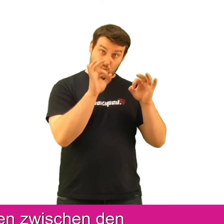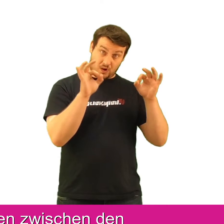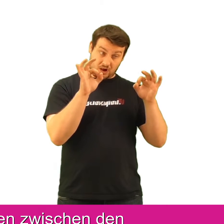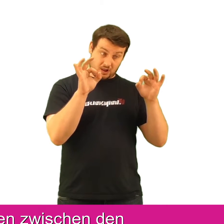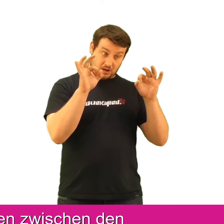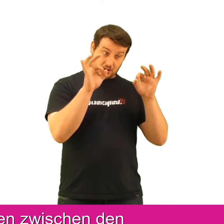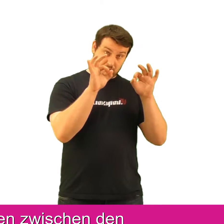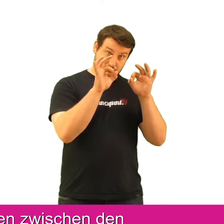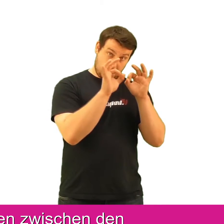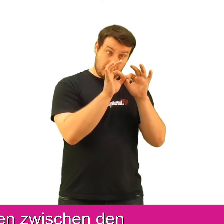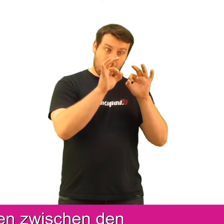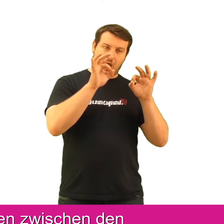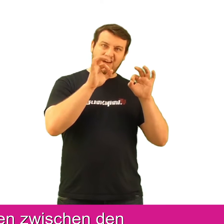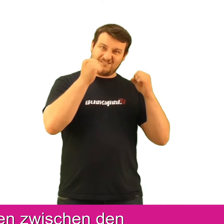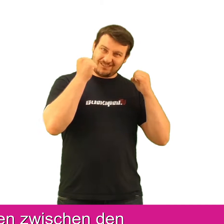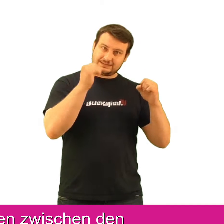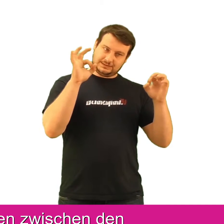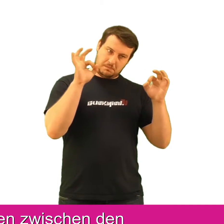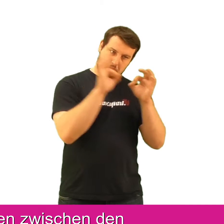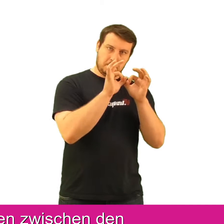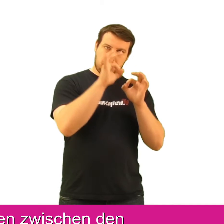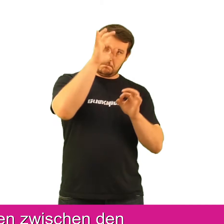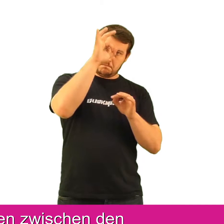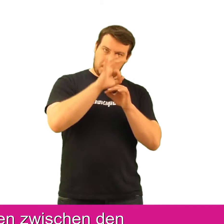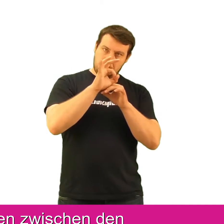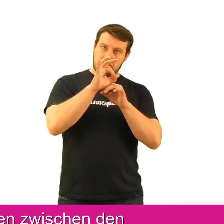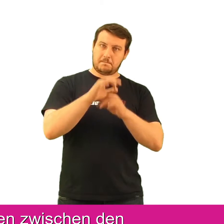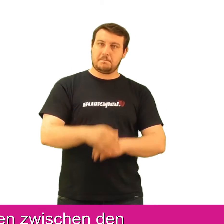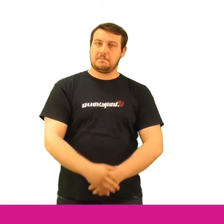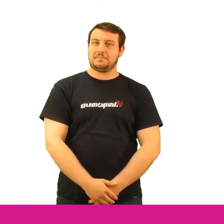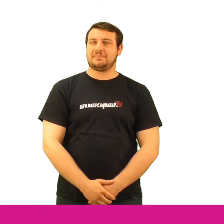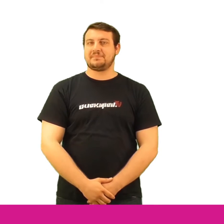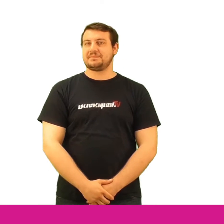die Verbindungen zwischen den Molekülen werden fest.